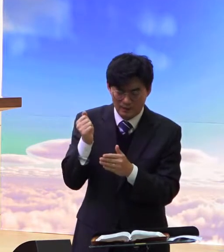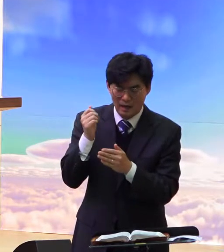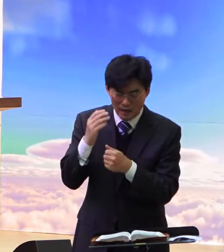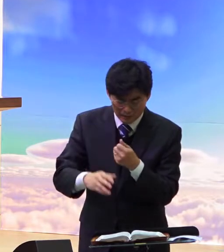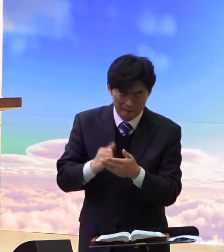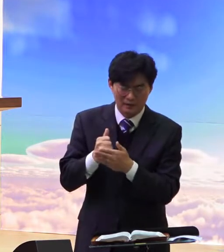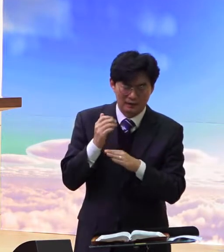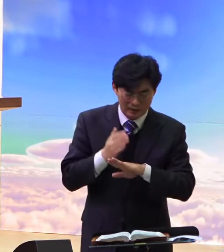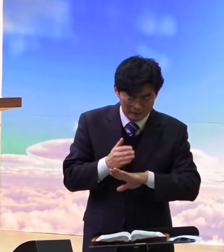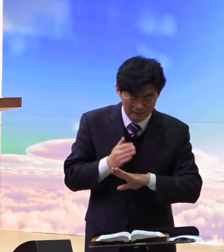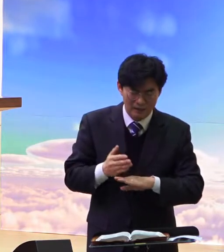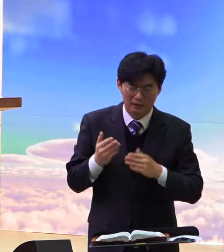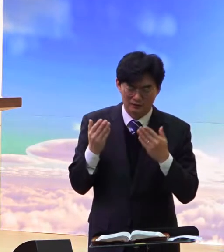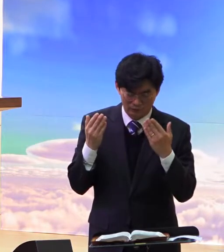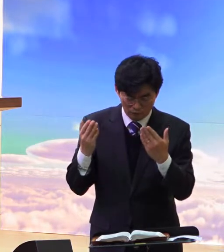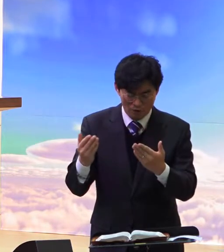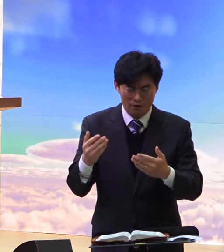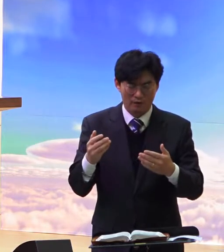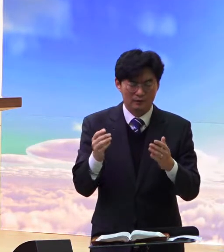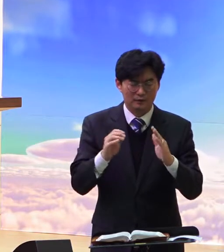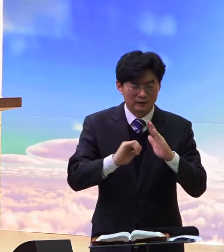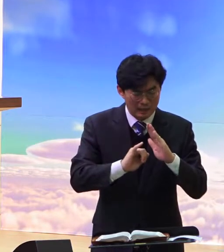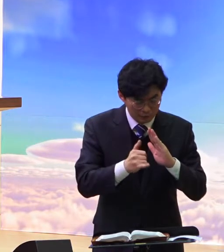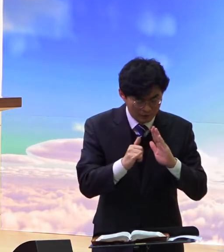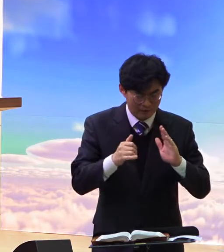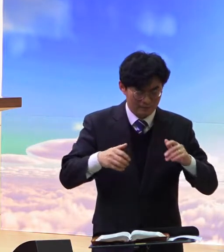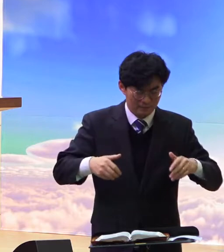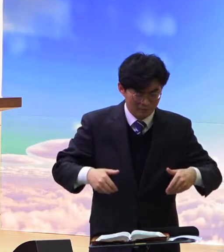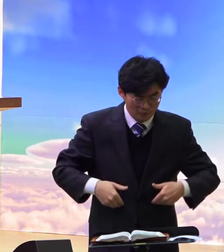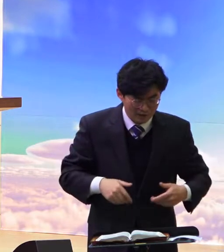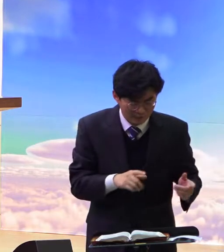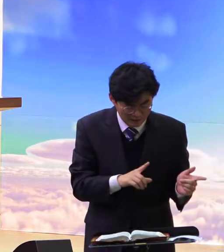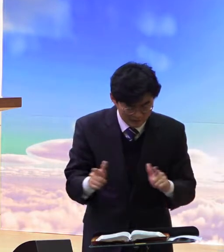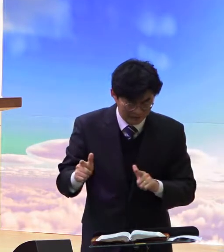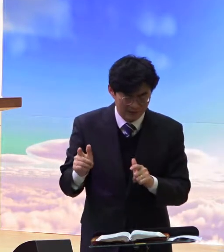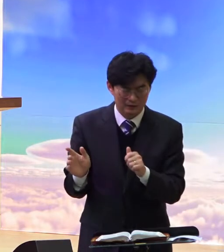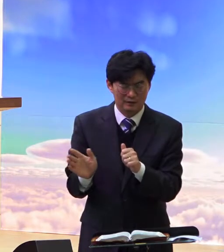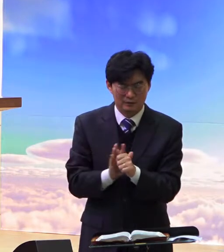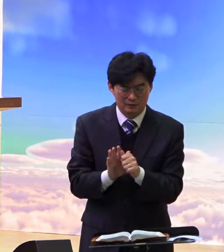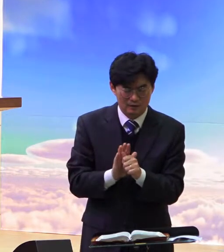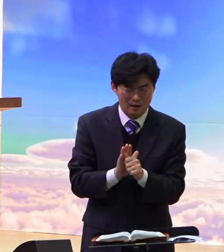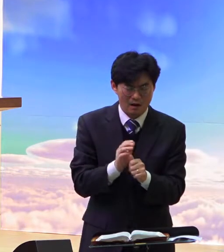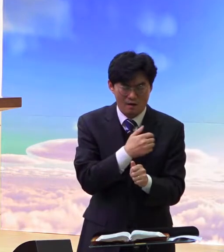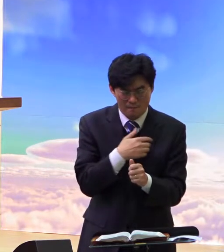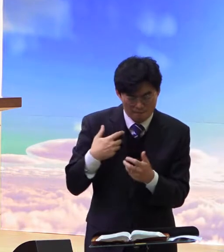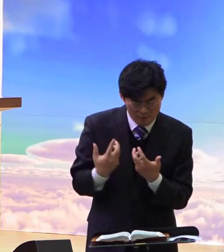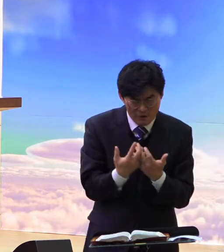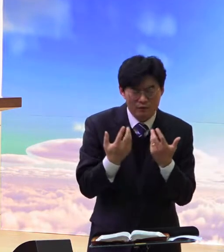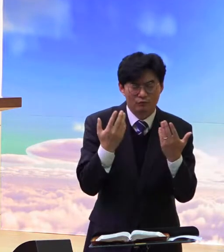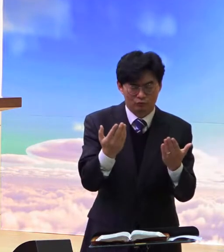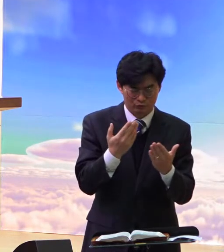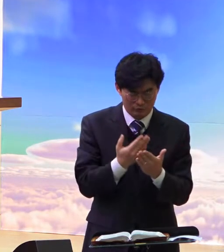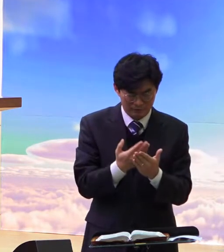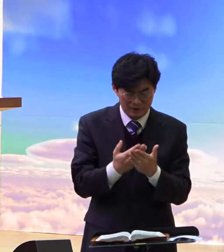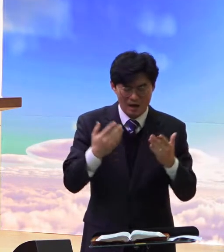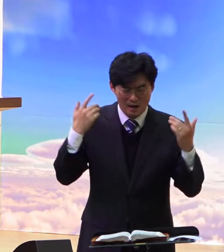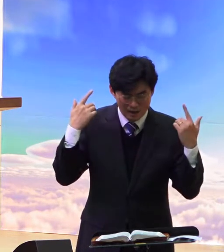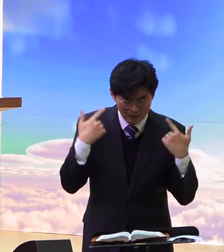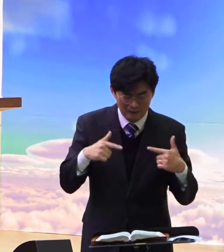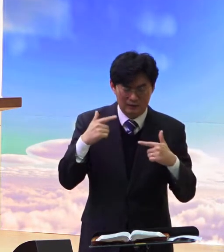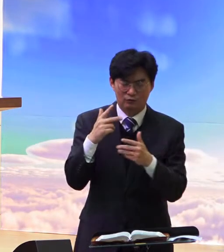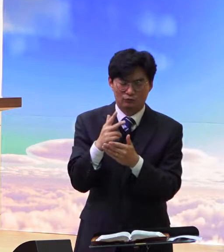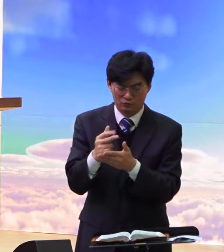필요한 모든 것 채워주시고 정말 우리가 살아서 살면서 생각하지 못한 것까지 주님의